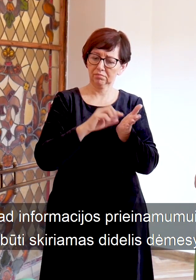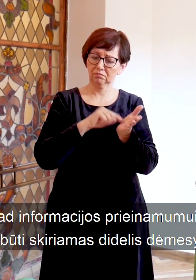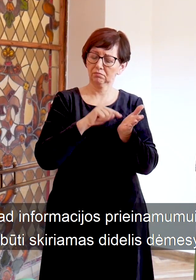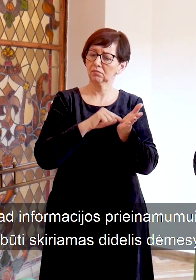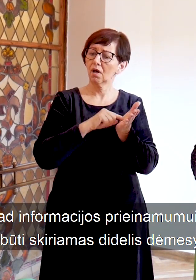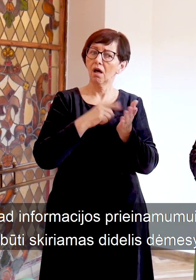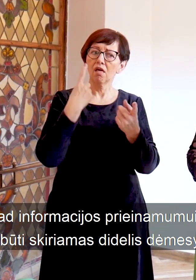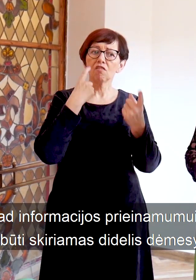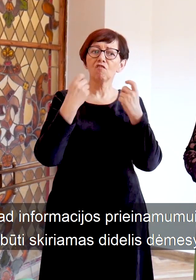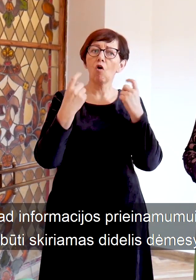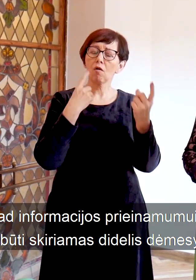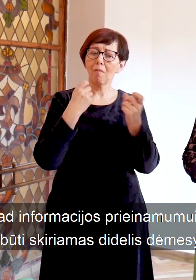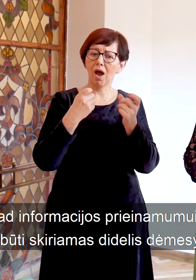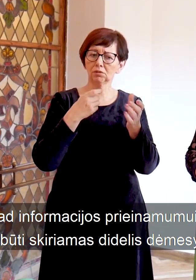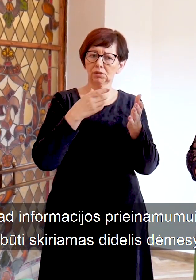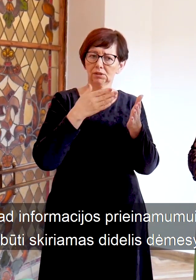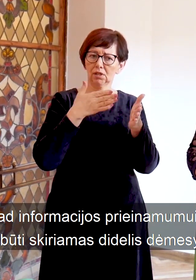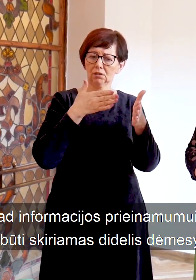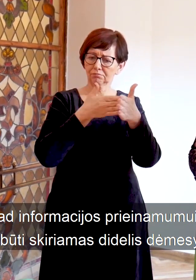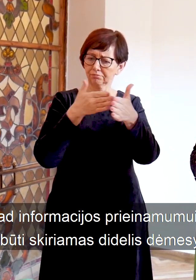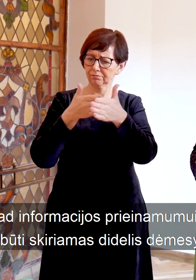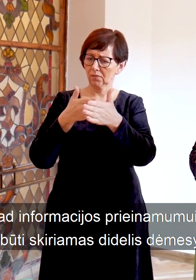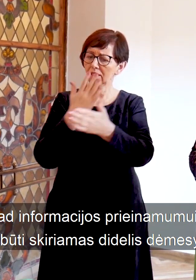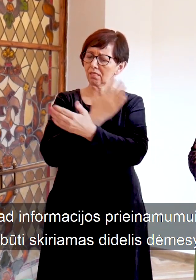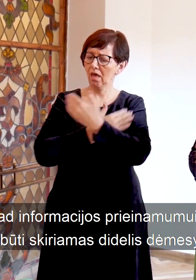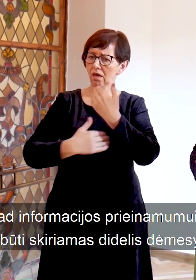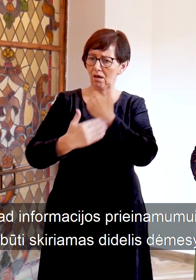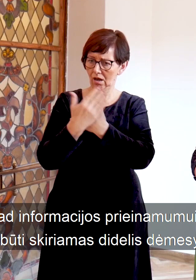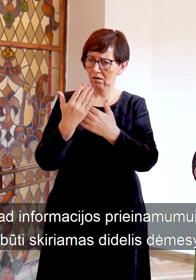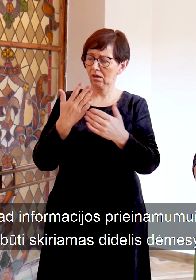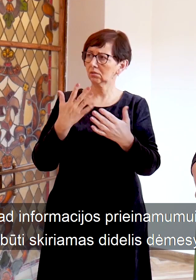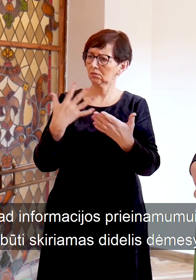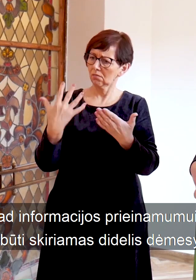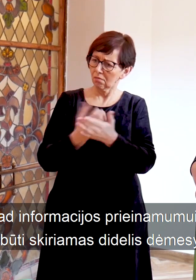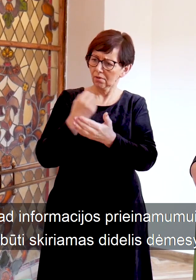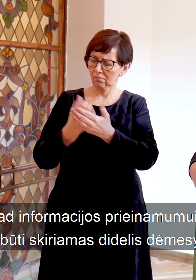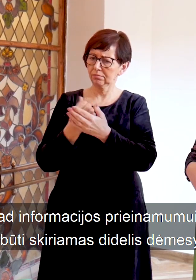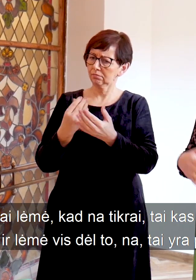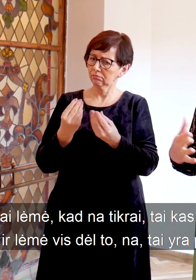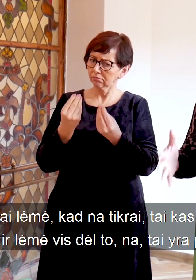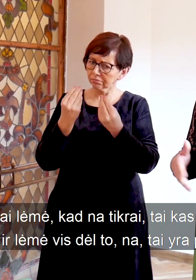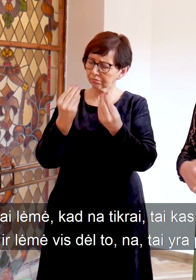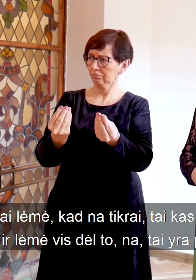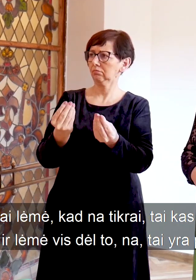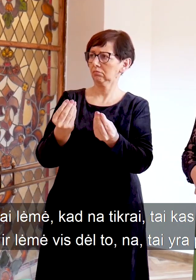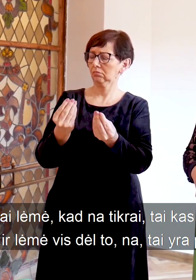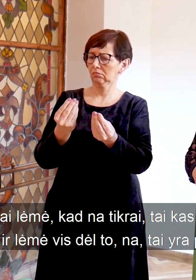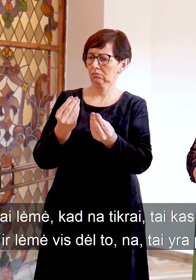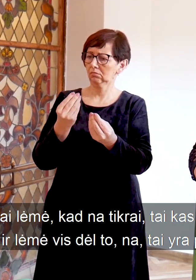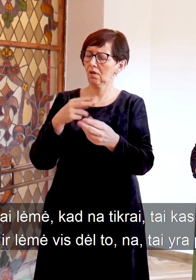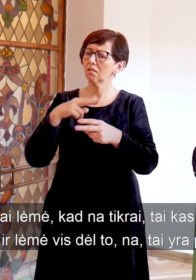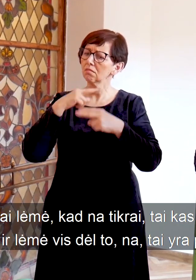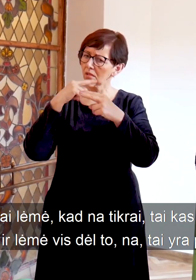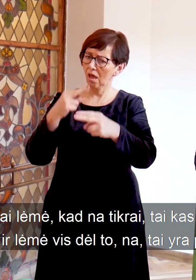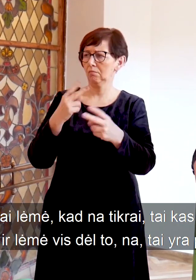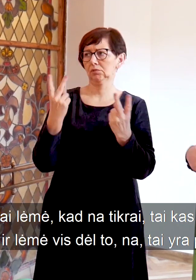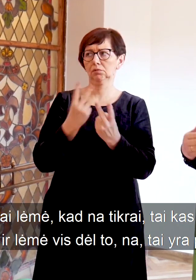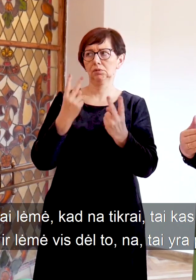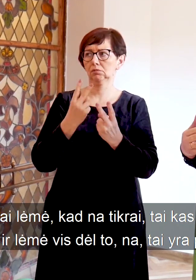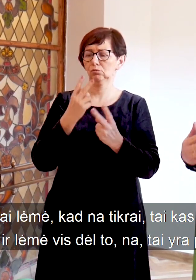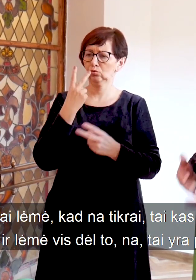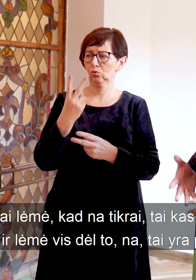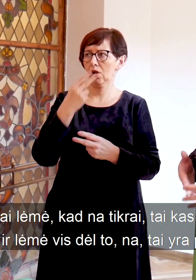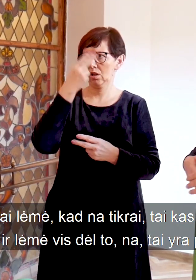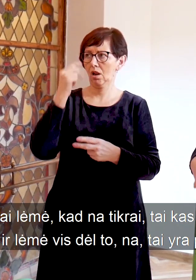informacijos prieinamumui neįgaliesiams turi būti skiriamas didelis dėmesys. Tai aš manau, visa tai lėmė, kad